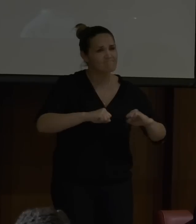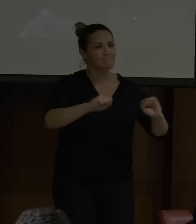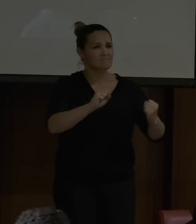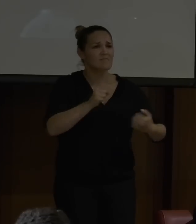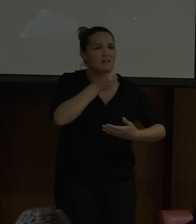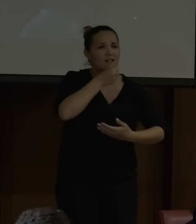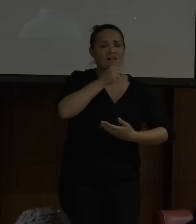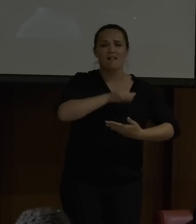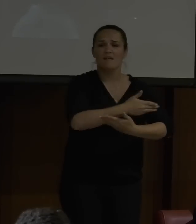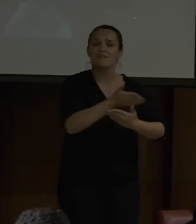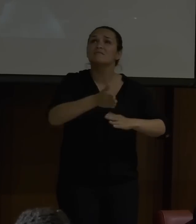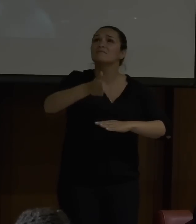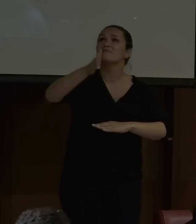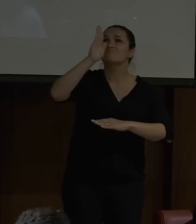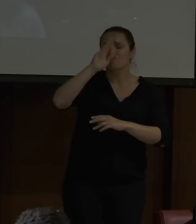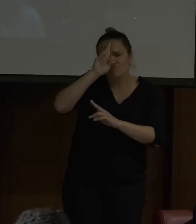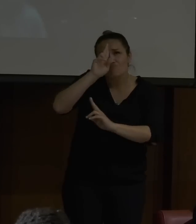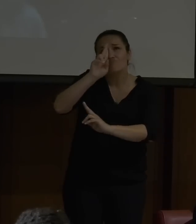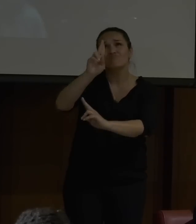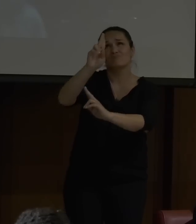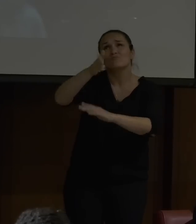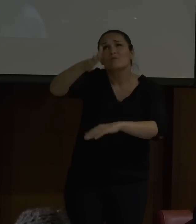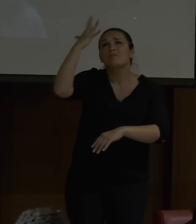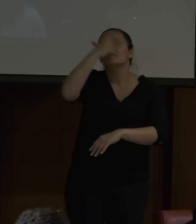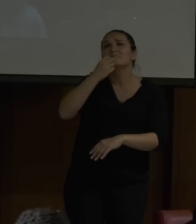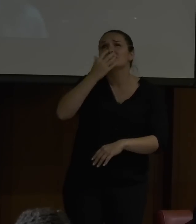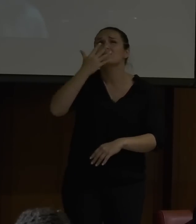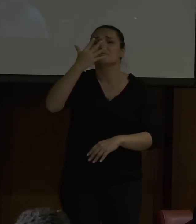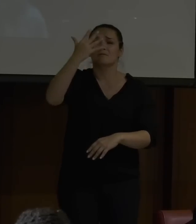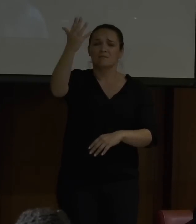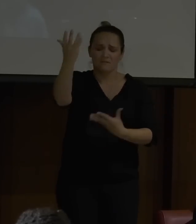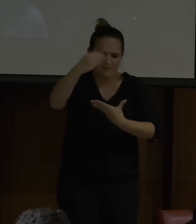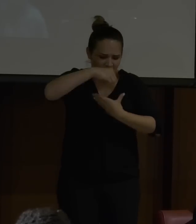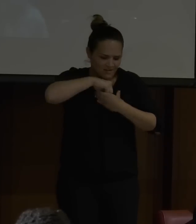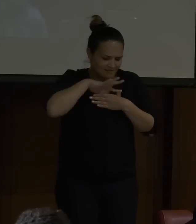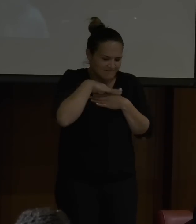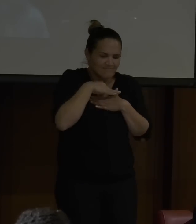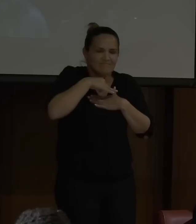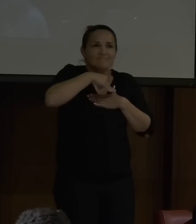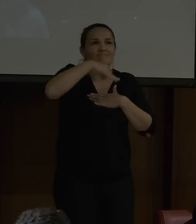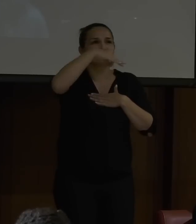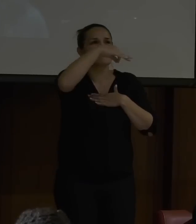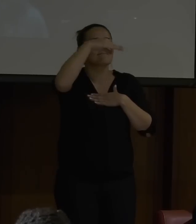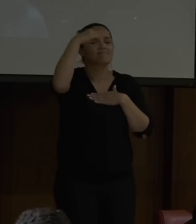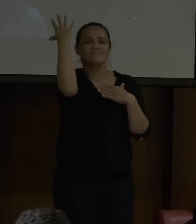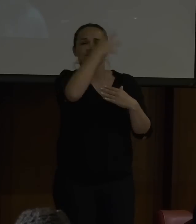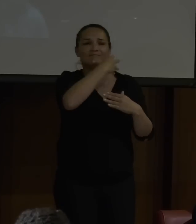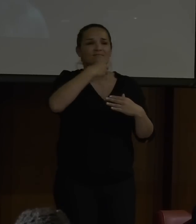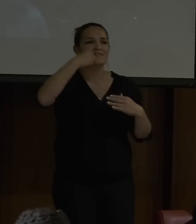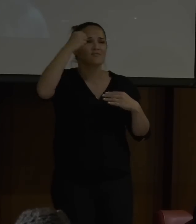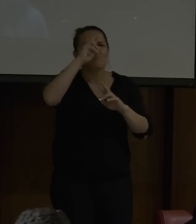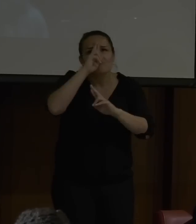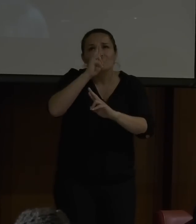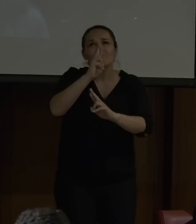algo divino, Señor. Eso que nace del alma, arte,